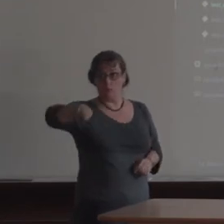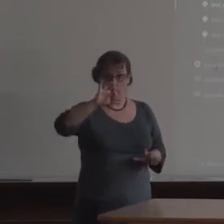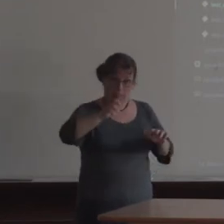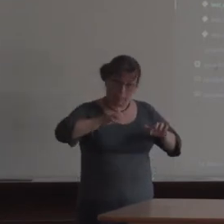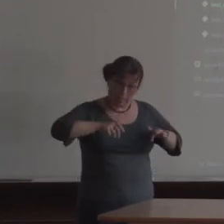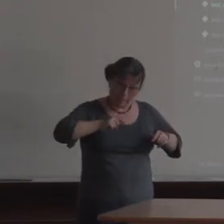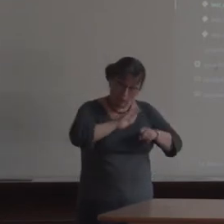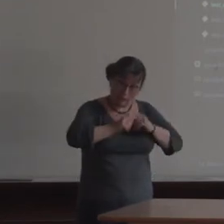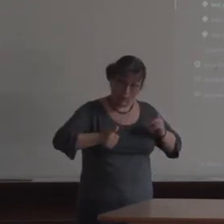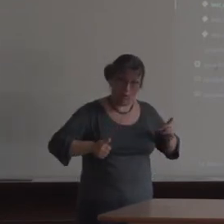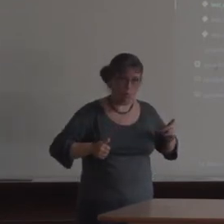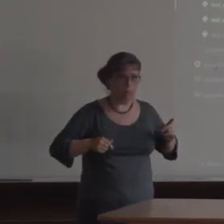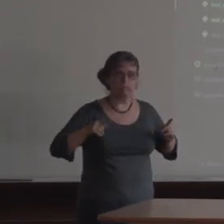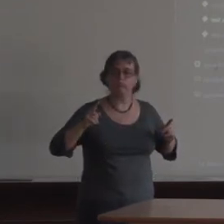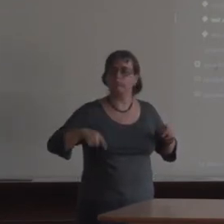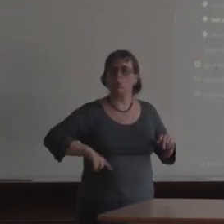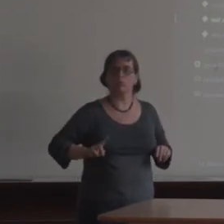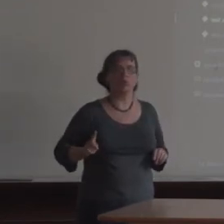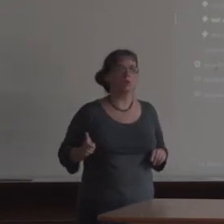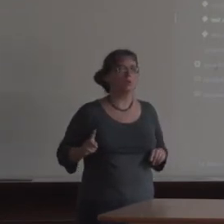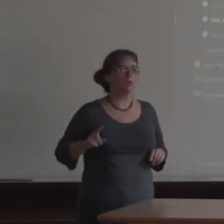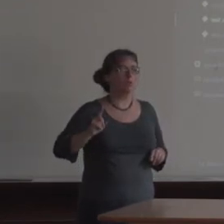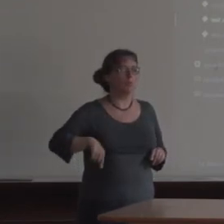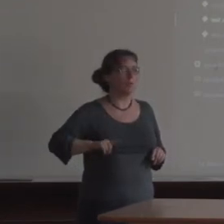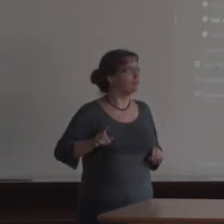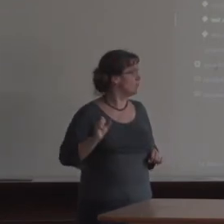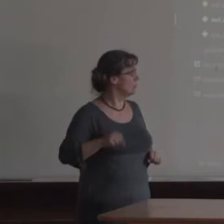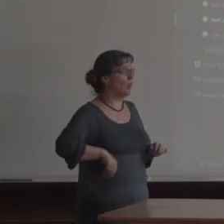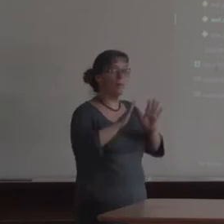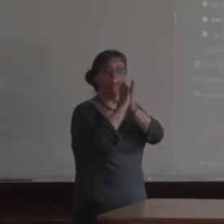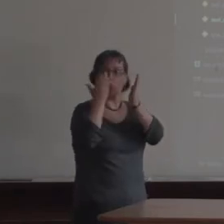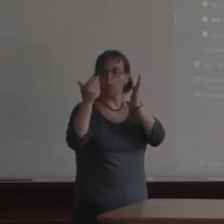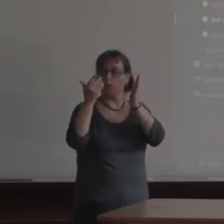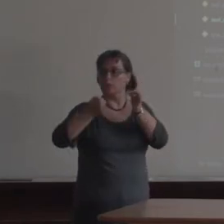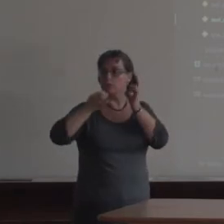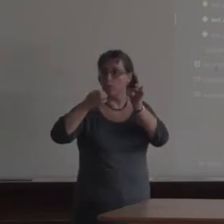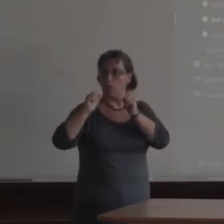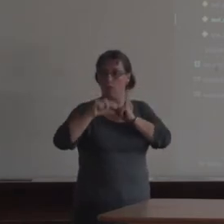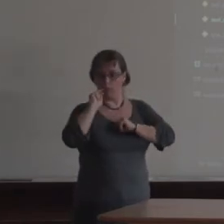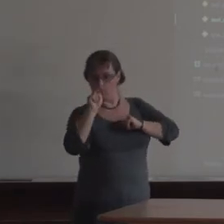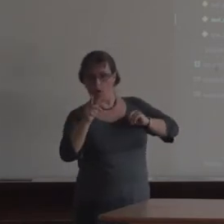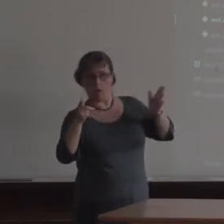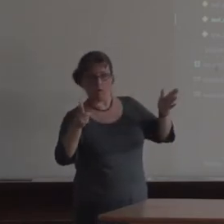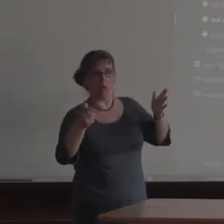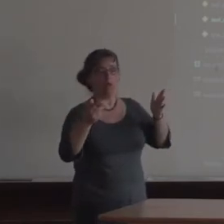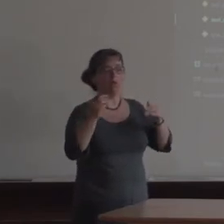je l'ai fait juste à titre d'illustration. La bibliothèque standard nous fournit dans le module